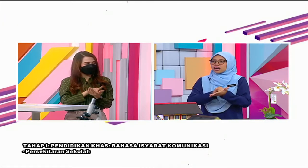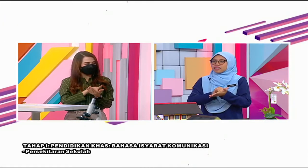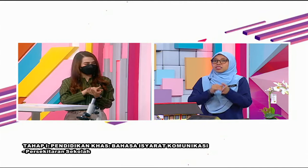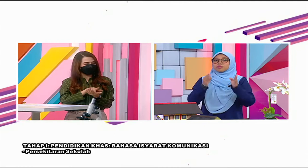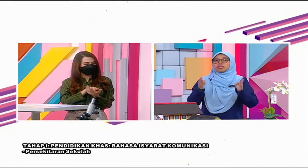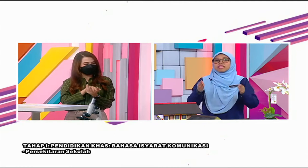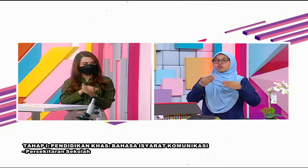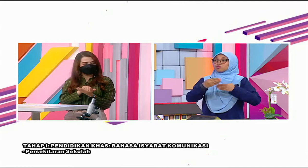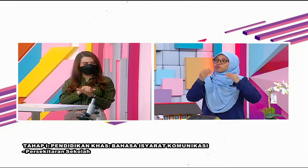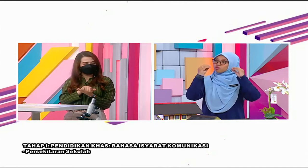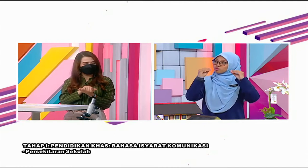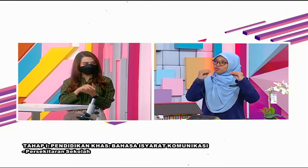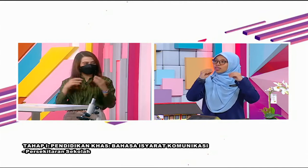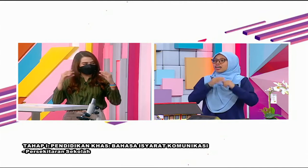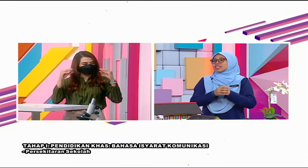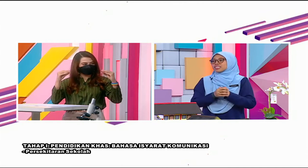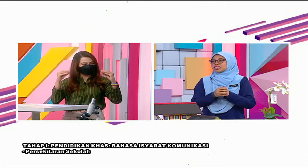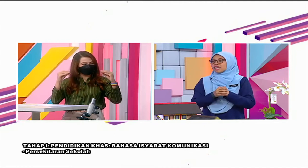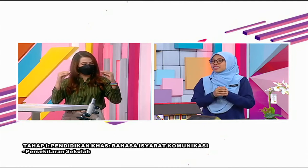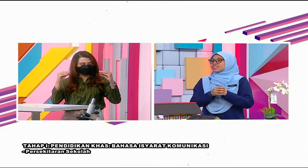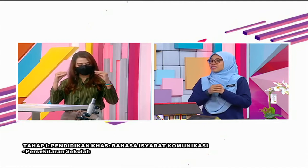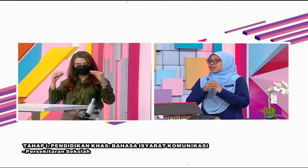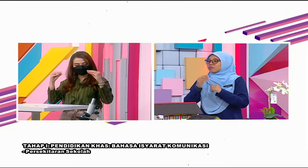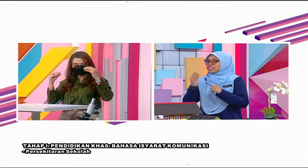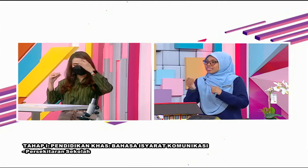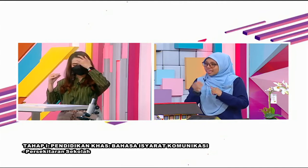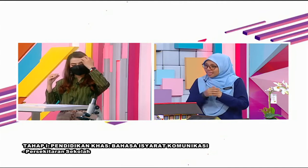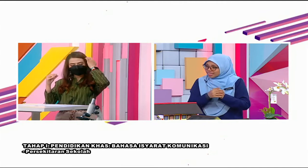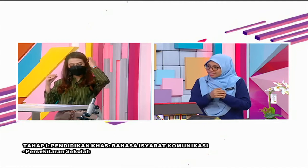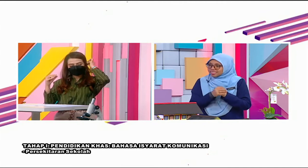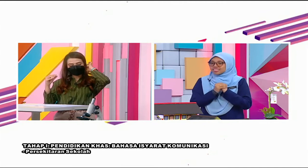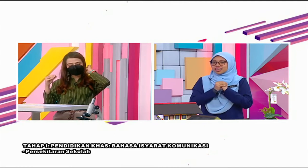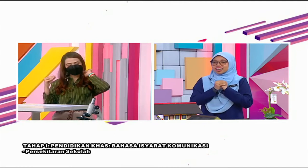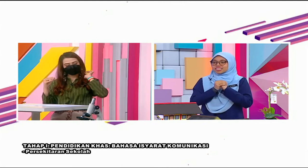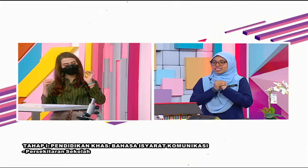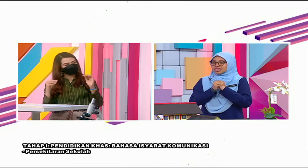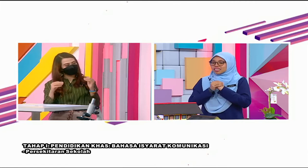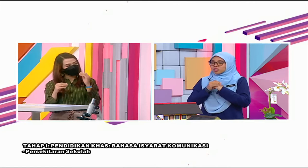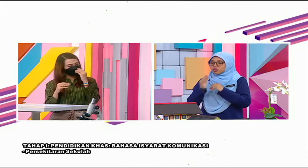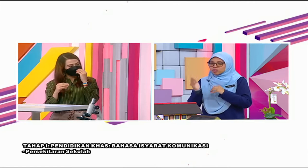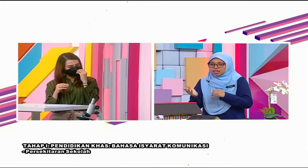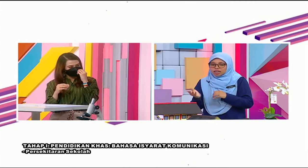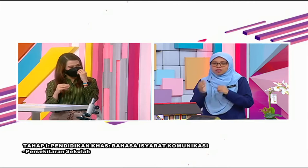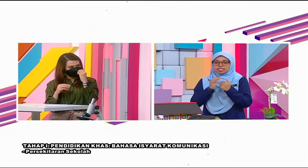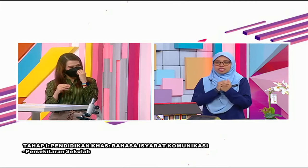ada bilik guru, kita ada bilik sains, kita ada surau, kita